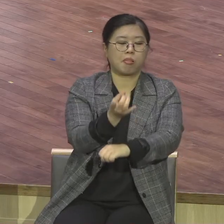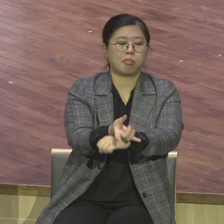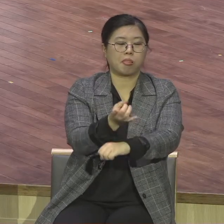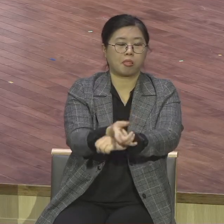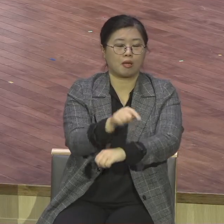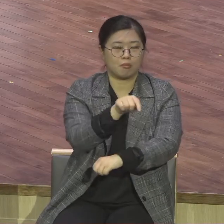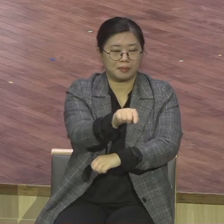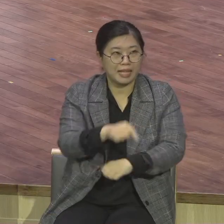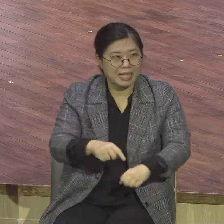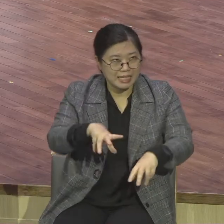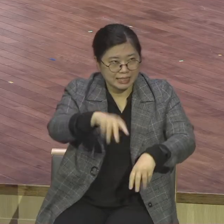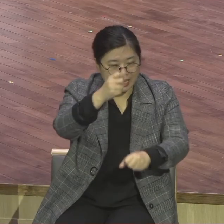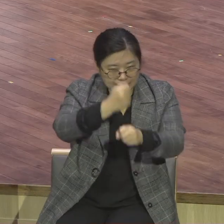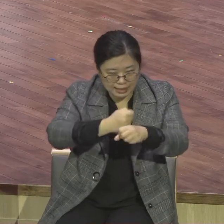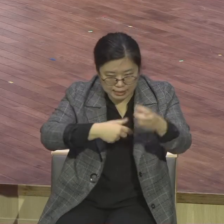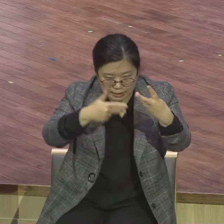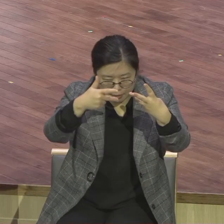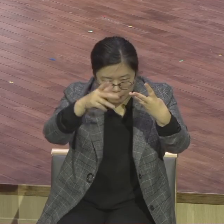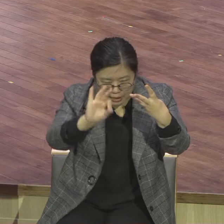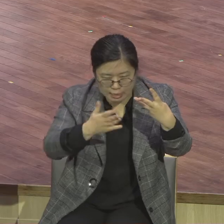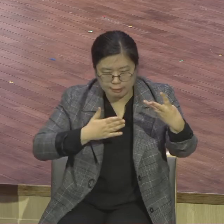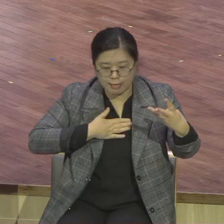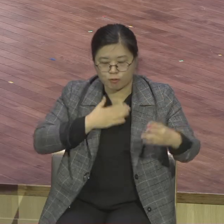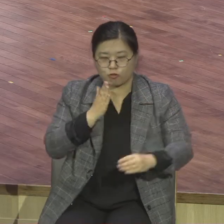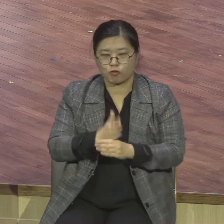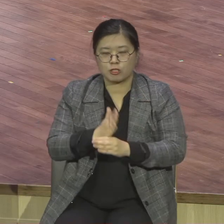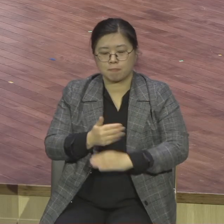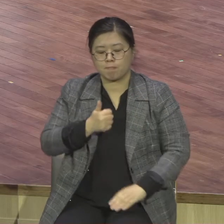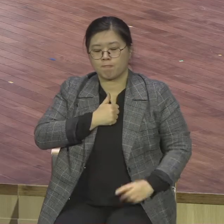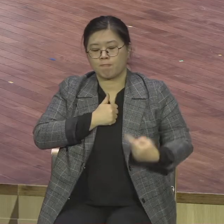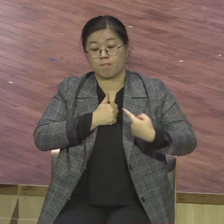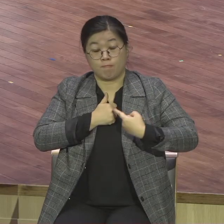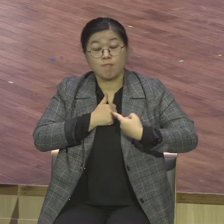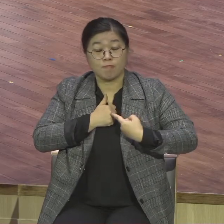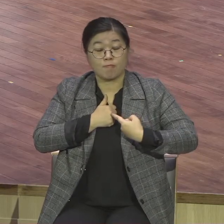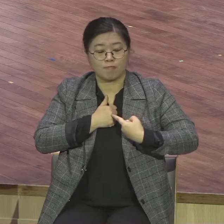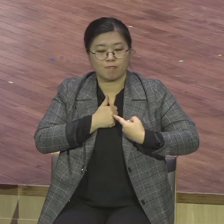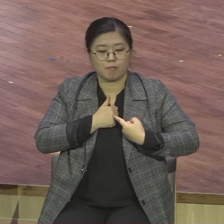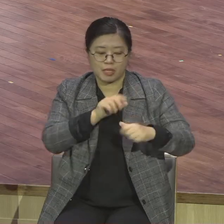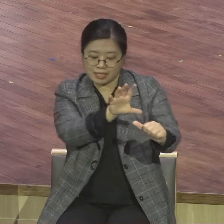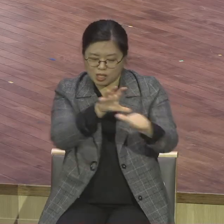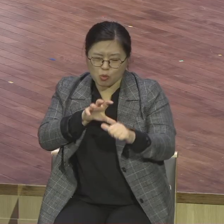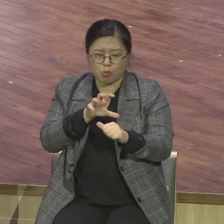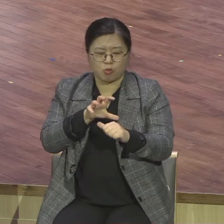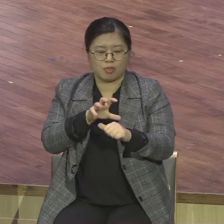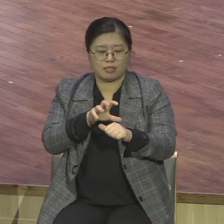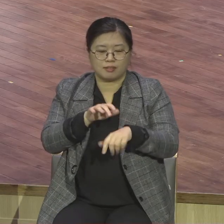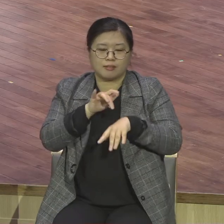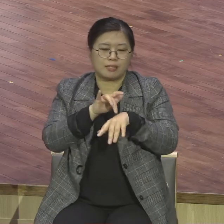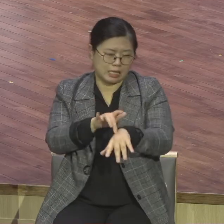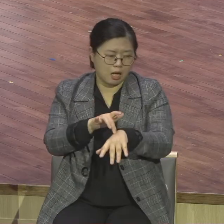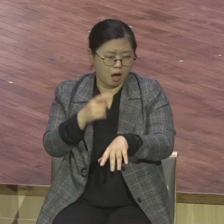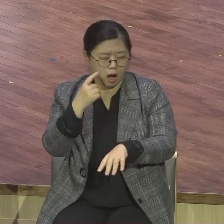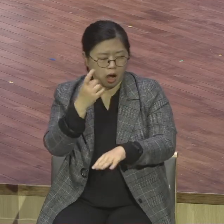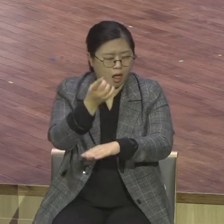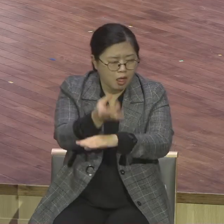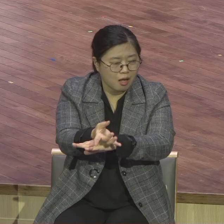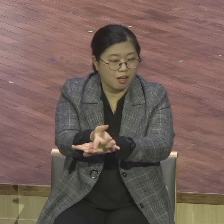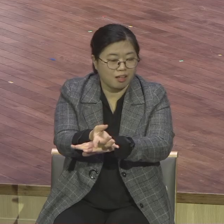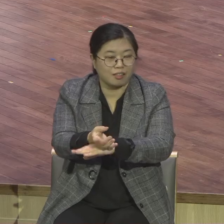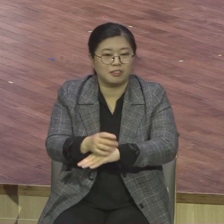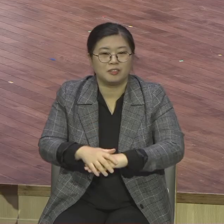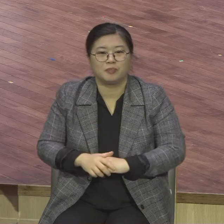3장 나중심이에요. 나중심. 내 자존심이 상했어. 나를 기분 나쁘게 했어. 나중심.